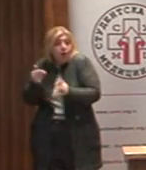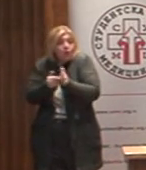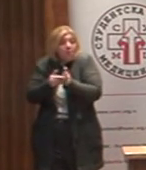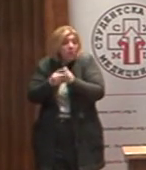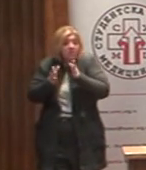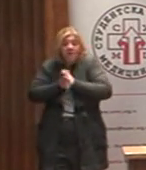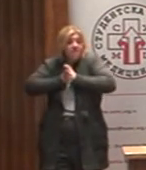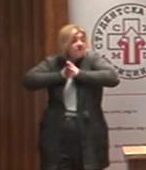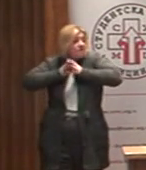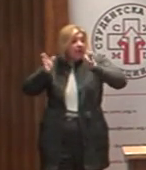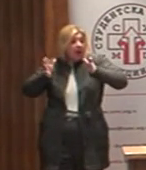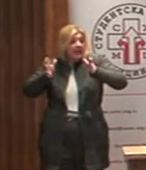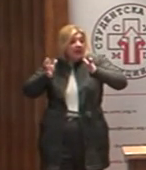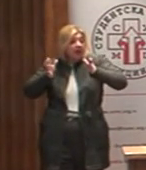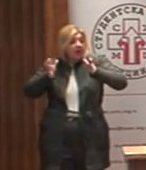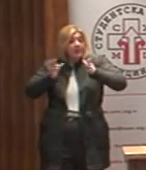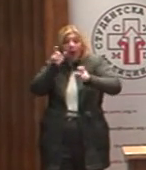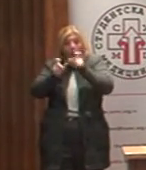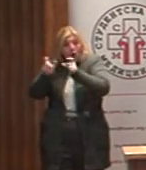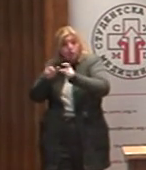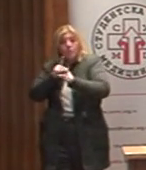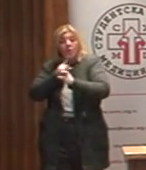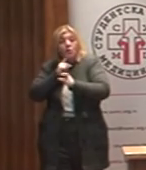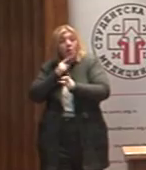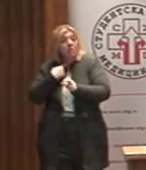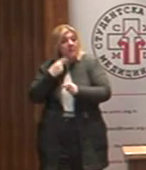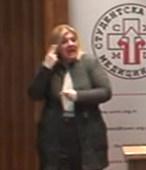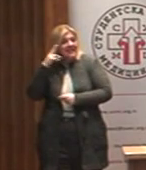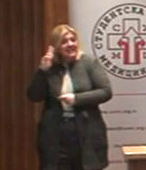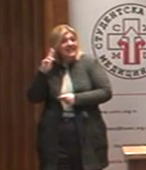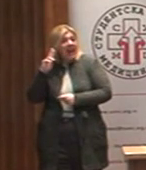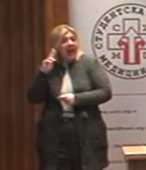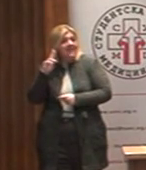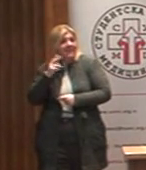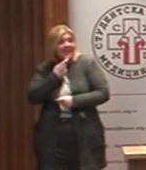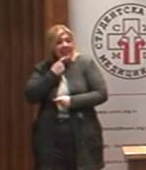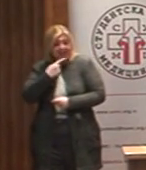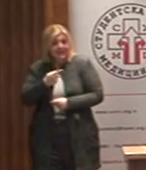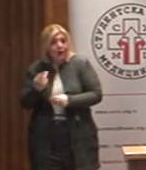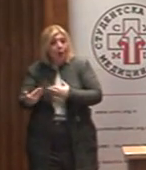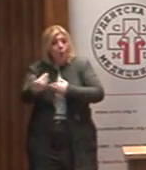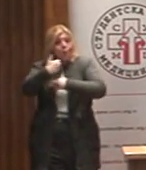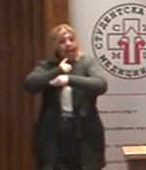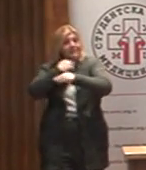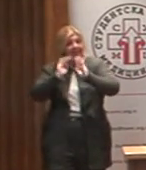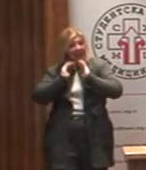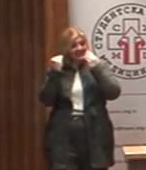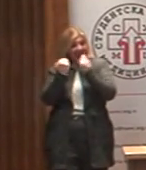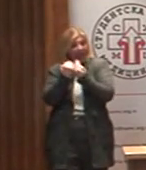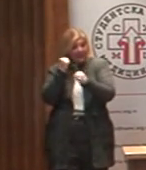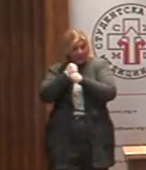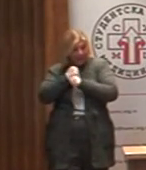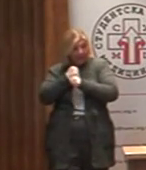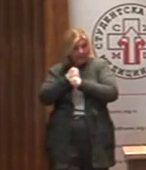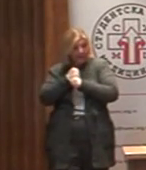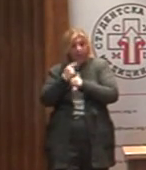uviđena potreba da kako bi neka osoba koja ima strani jezik došao u kancelariju, u ordinaciju, tako bi možda neka osoba koja je gluva ili